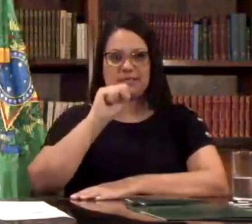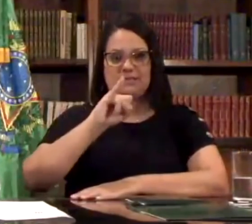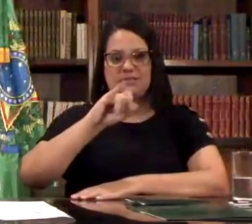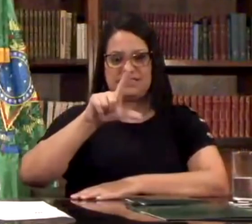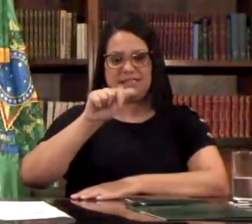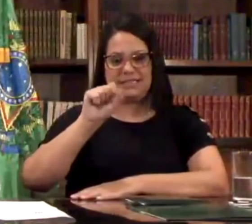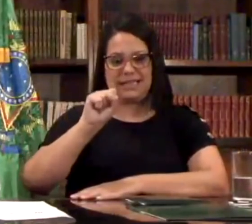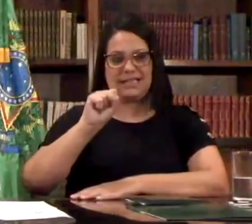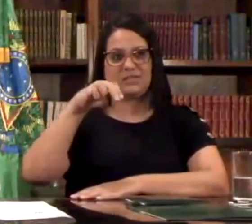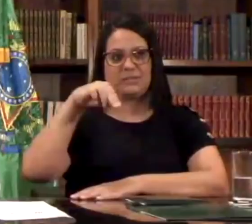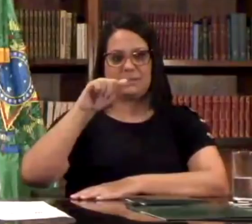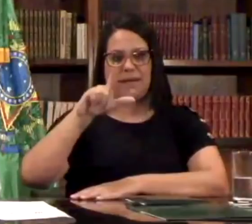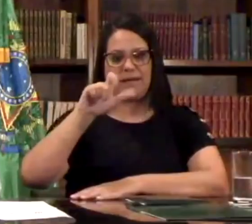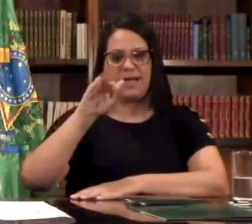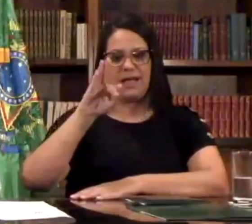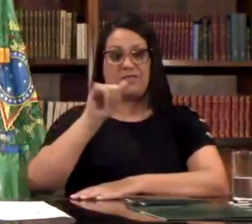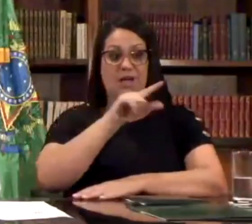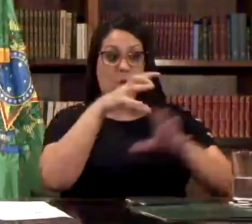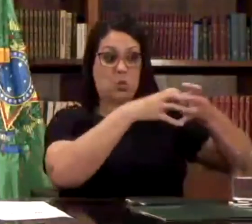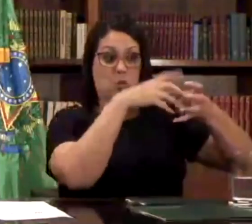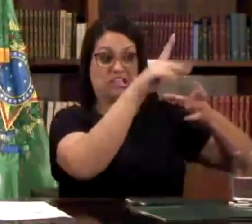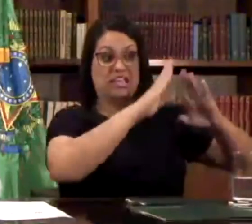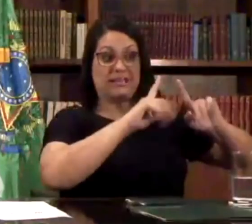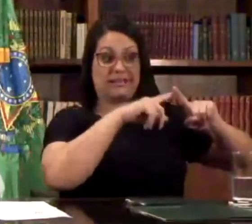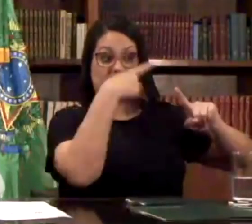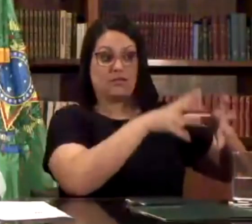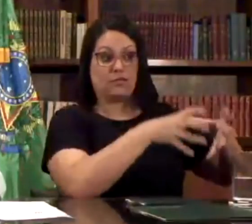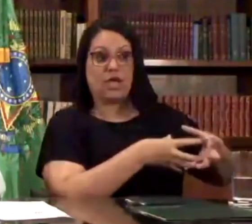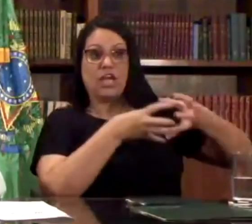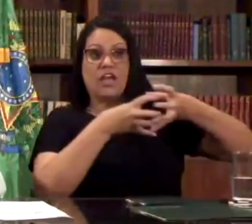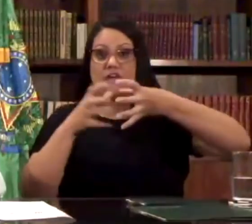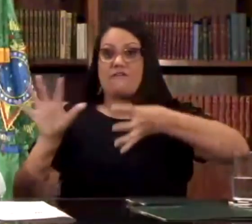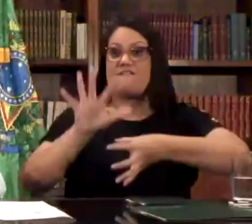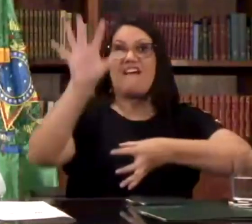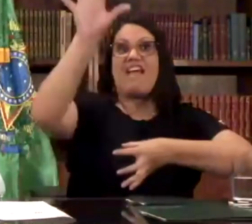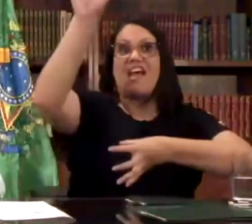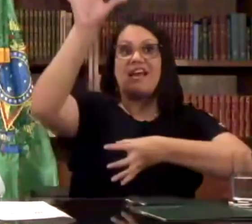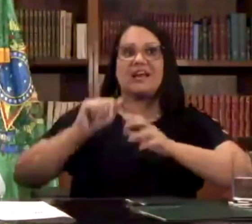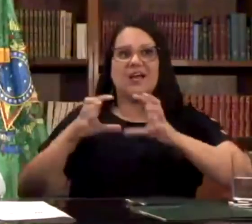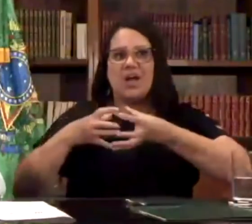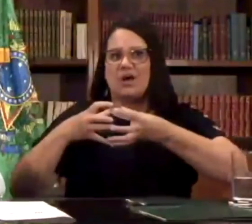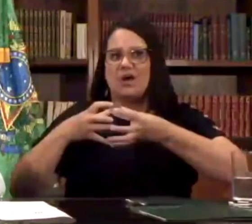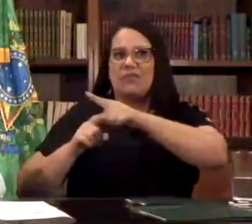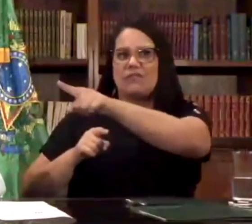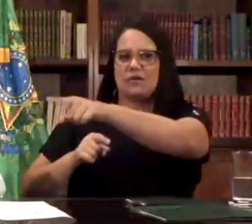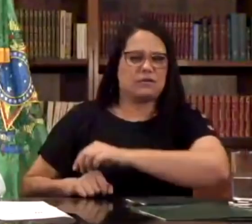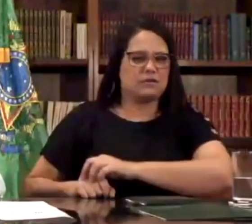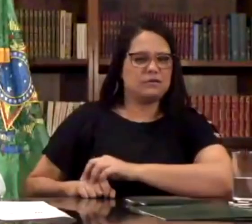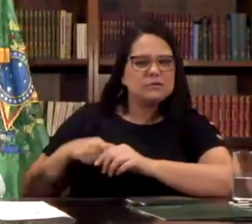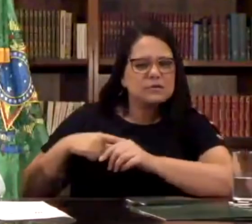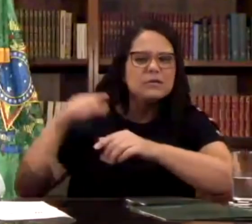pouco, gente dele que foi em comunidades. E dentro da comunidade o comércio está funcionando. Por que o Vitor manda alguém para